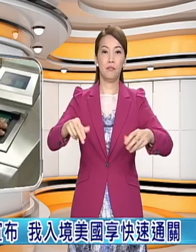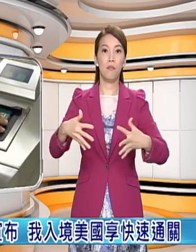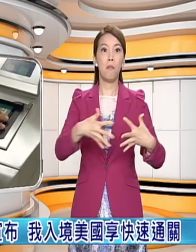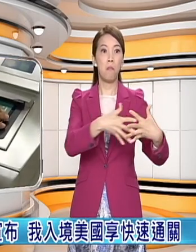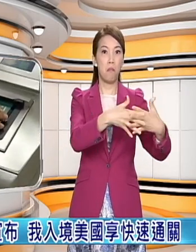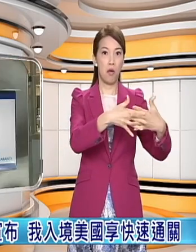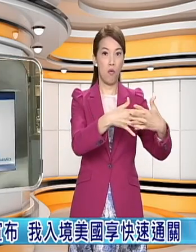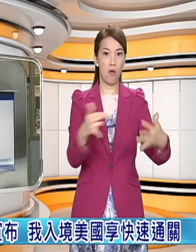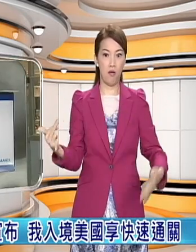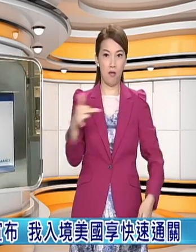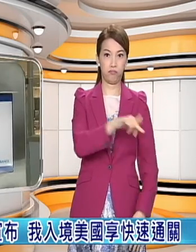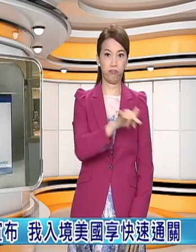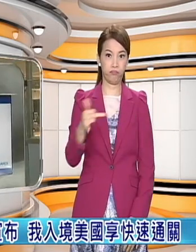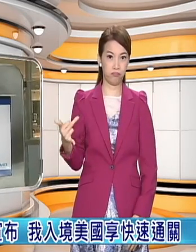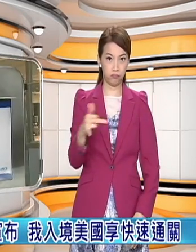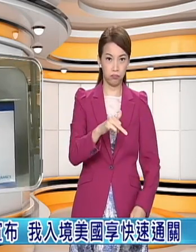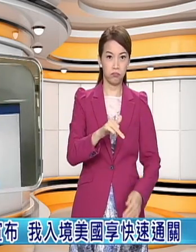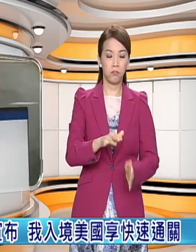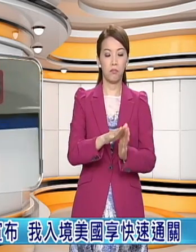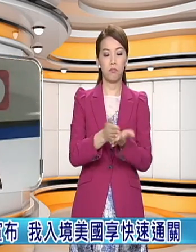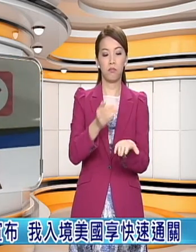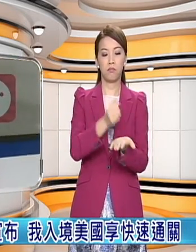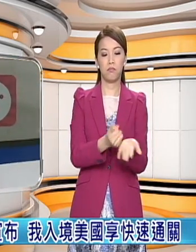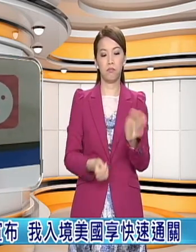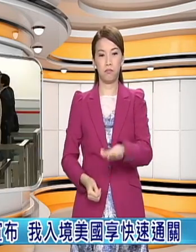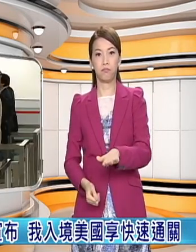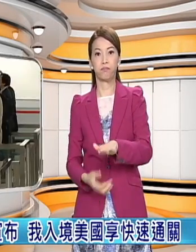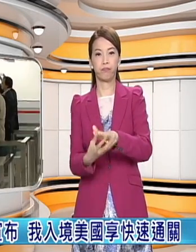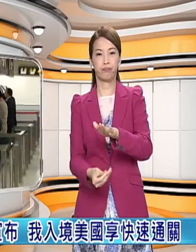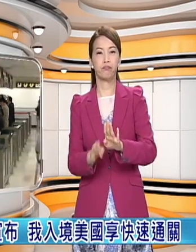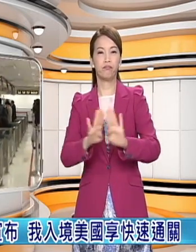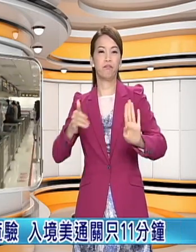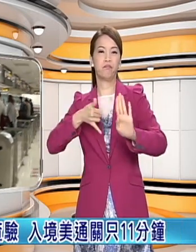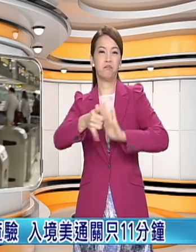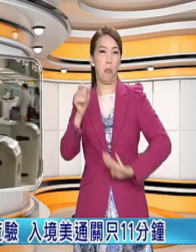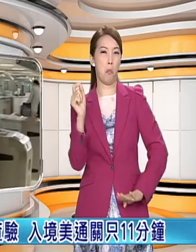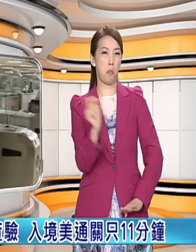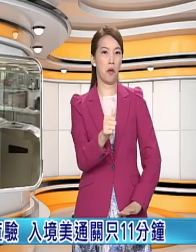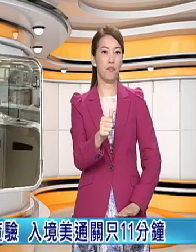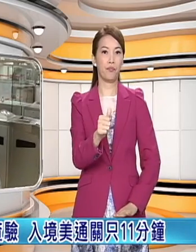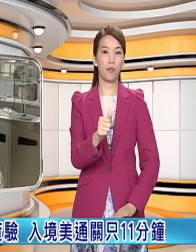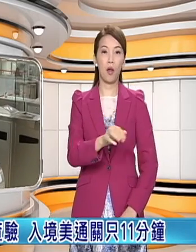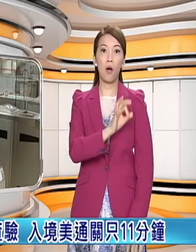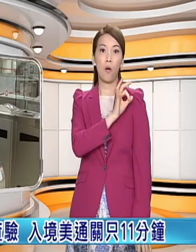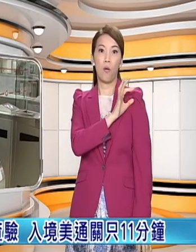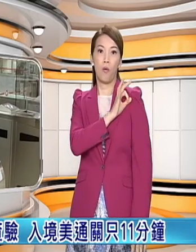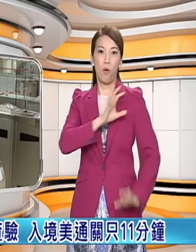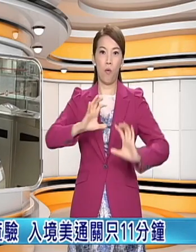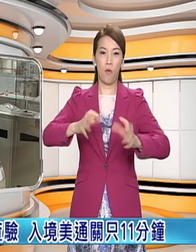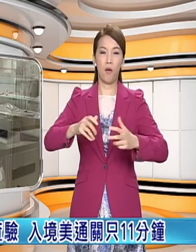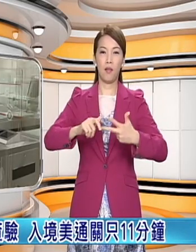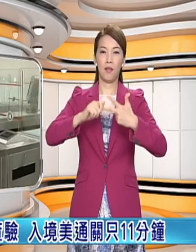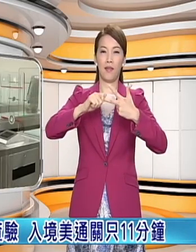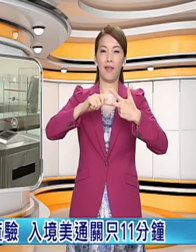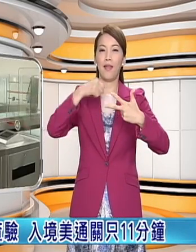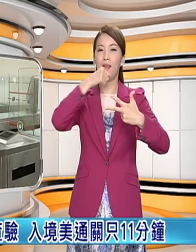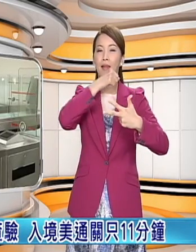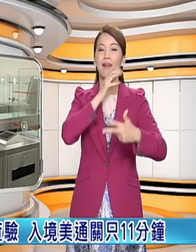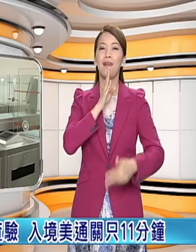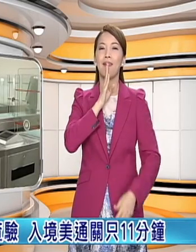合声明。台湾将会成为美国全球入境计划第7个会员国。未来只